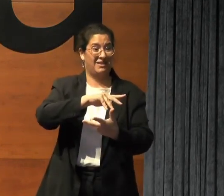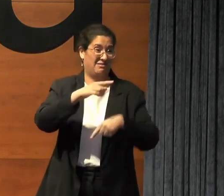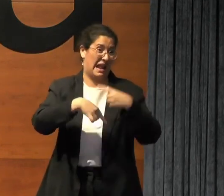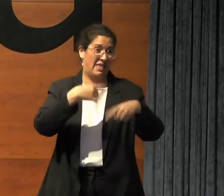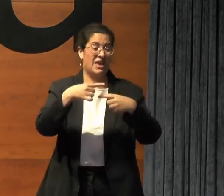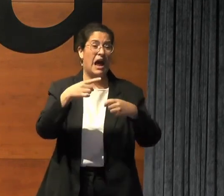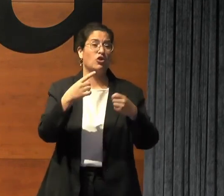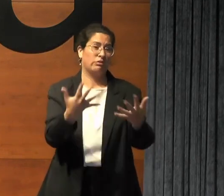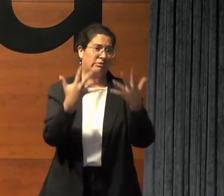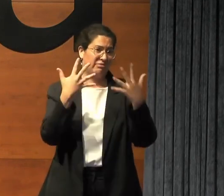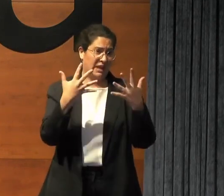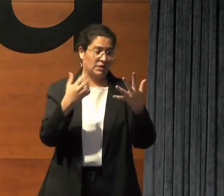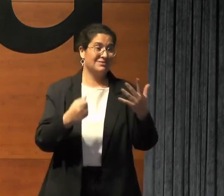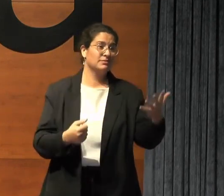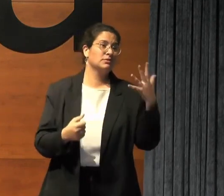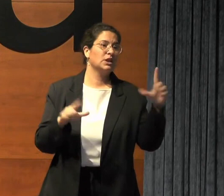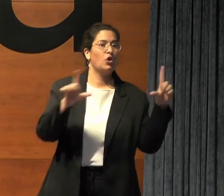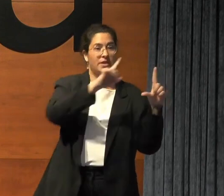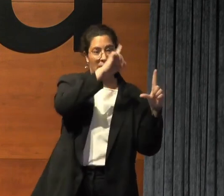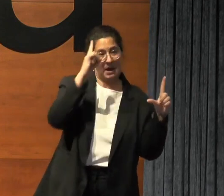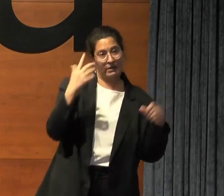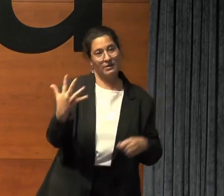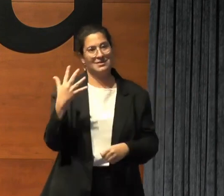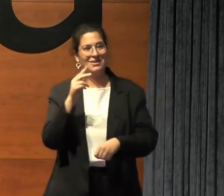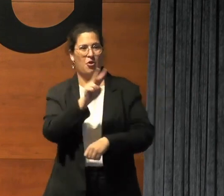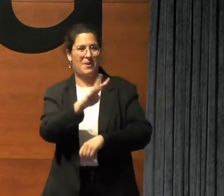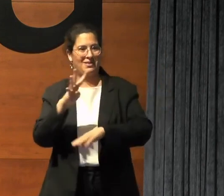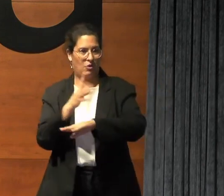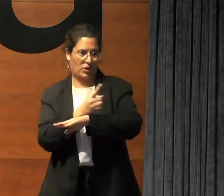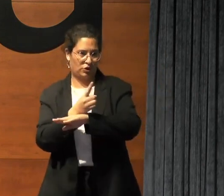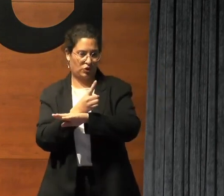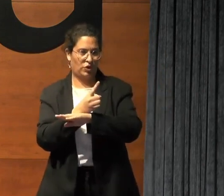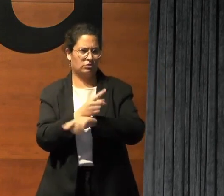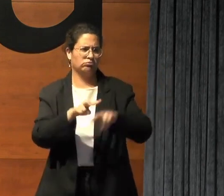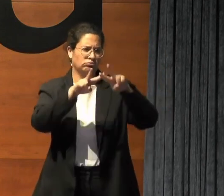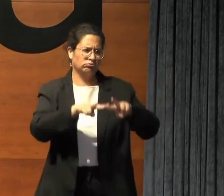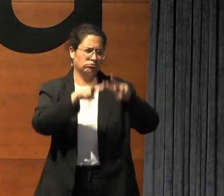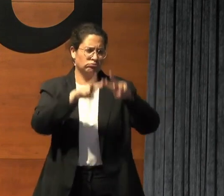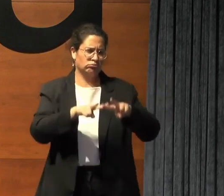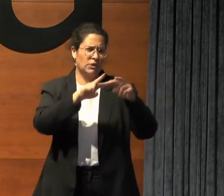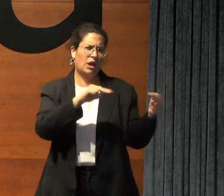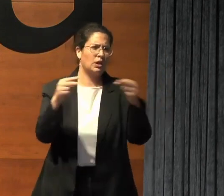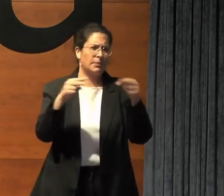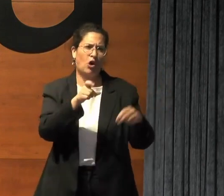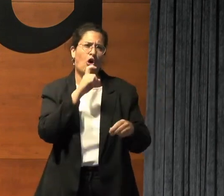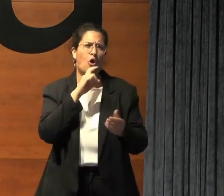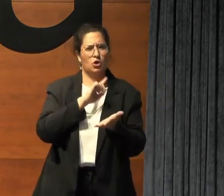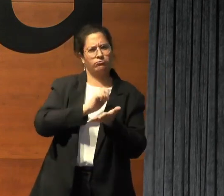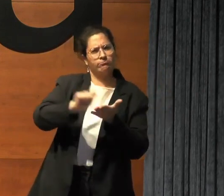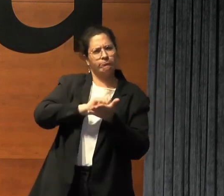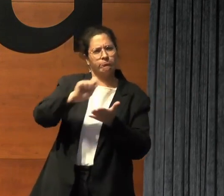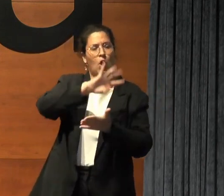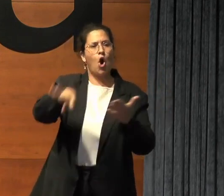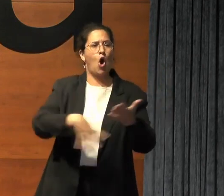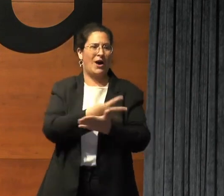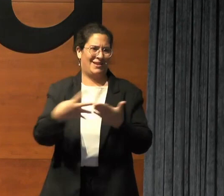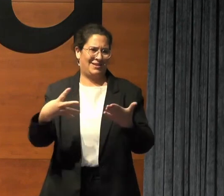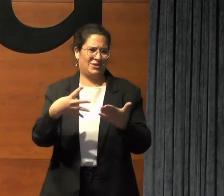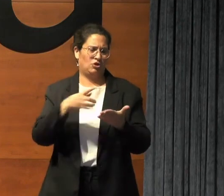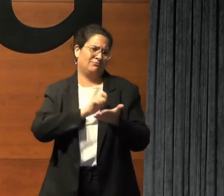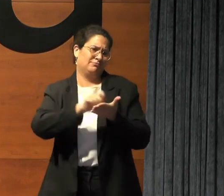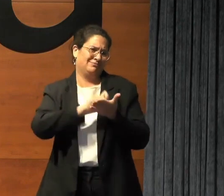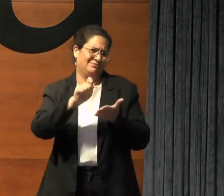procedimiento de observación, primero viendo 10 noticiarios, 5 de Telemadrid y 4 de